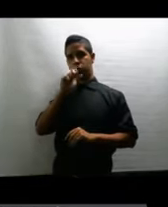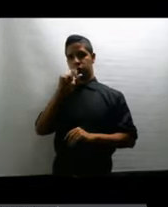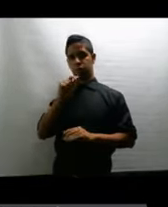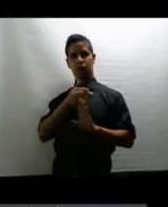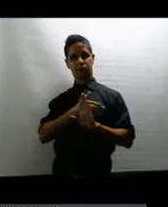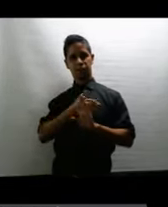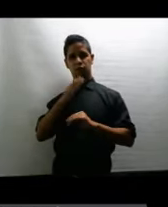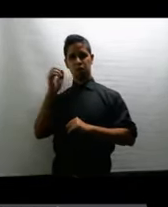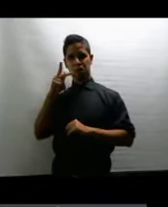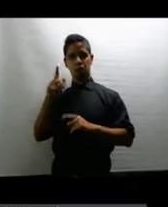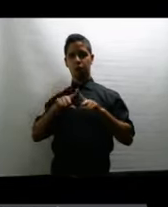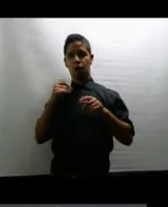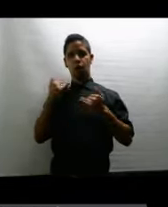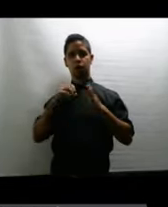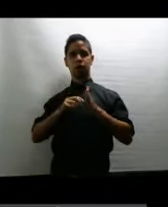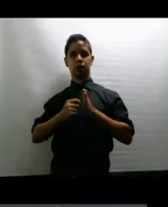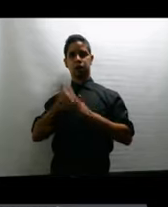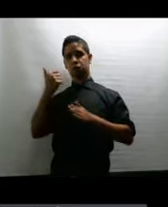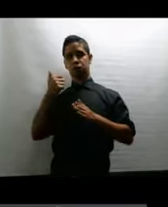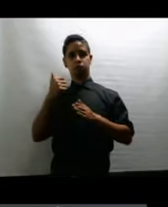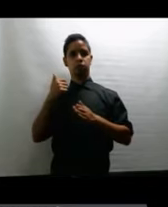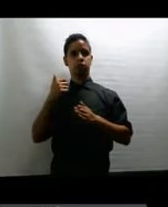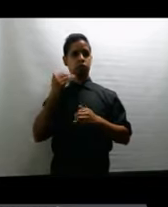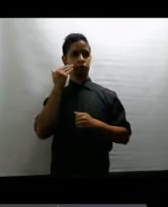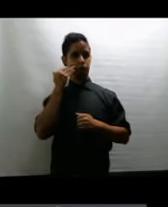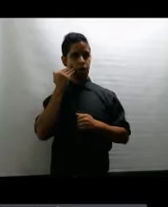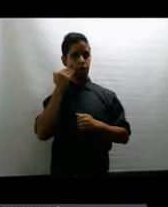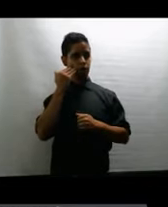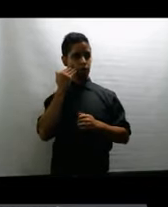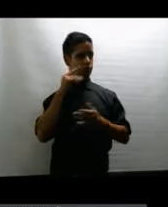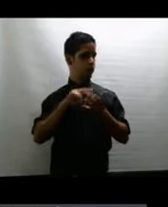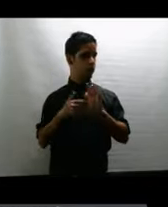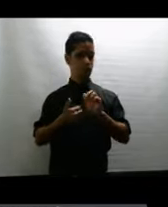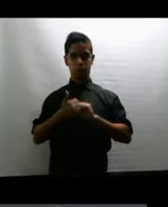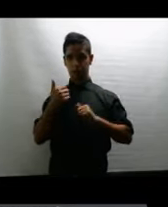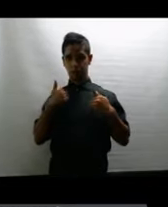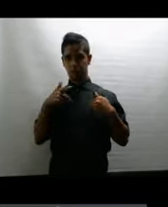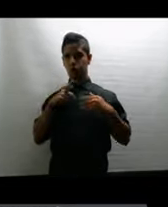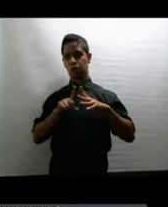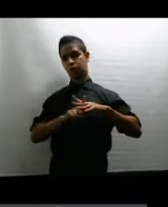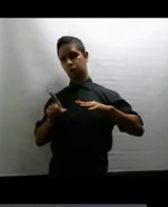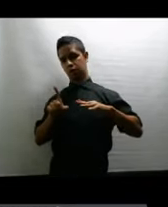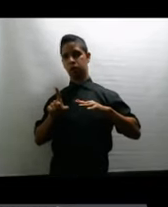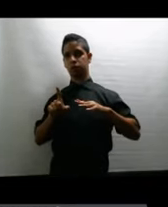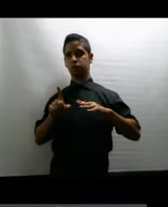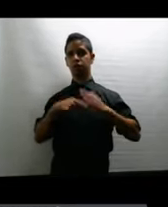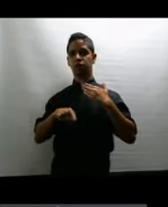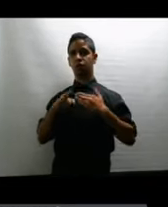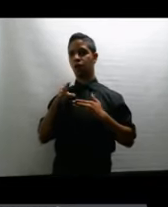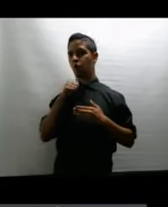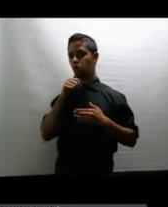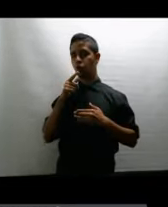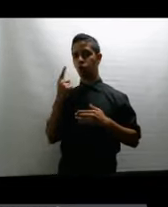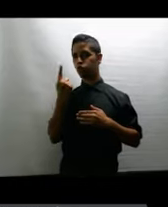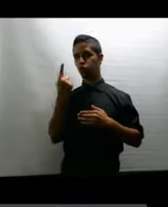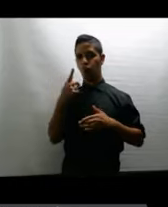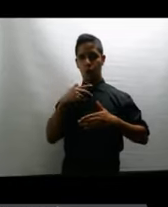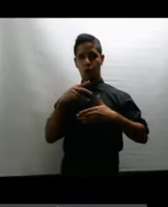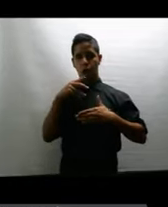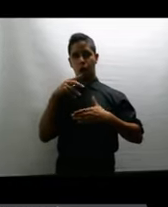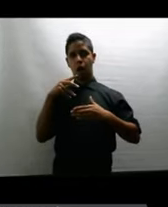una y seguramente otras bóvedas de otros bancos tienen una salida adicional que no solamente es por dentro del banco. O